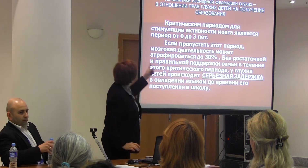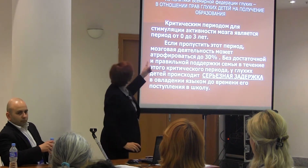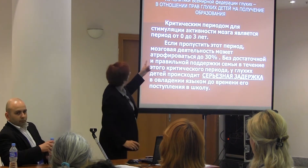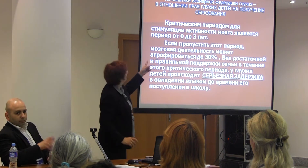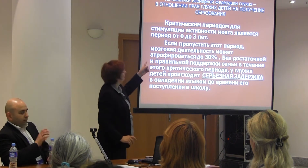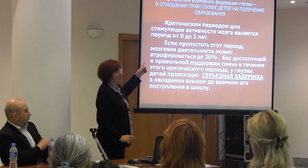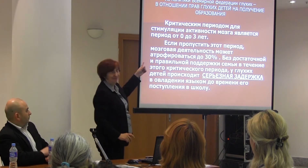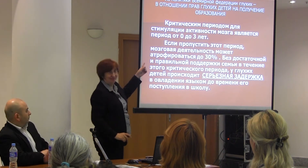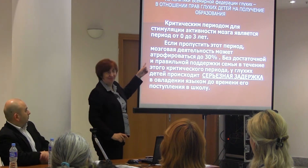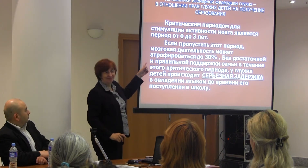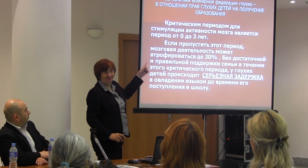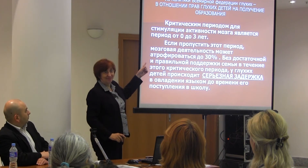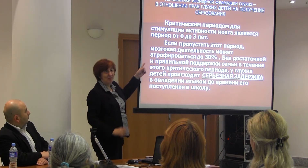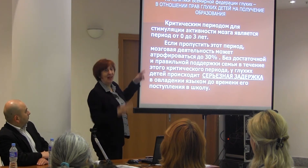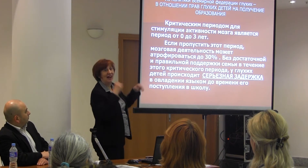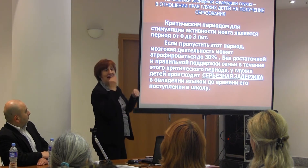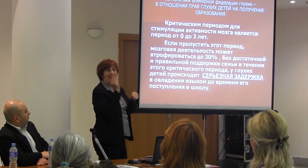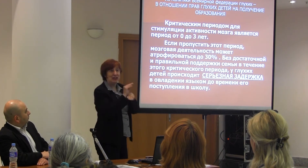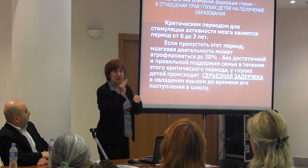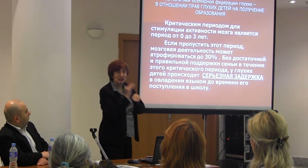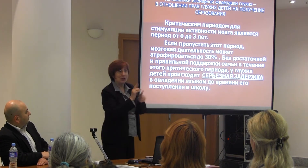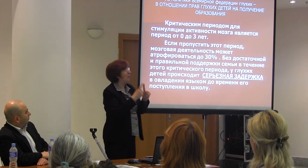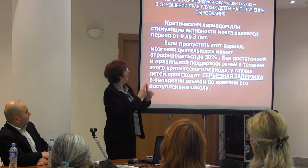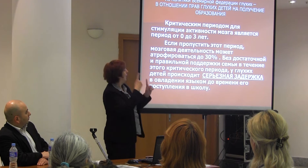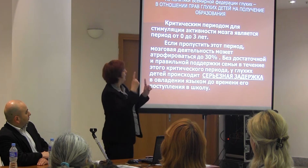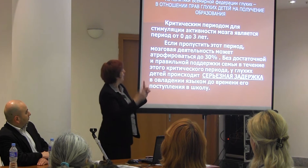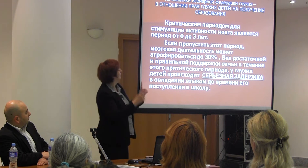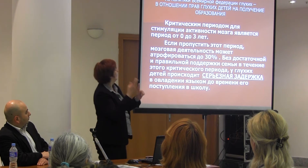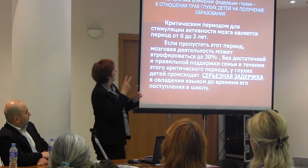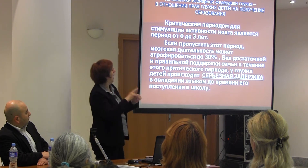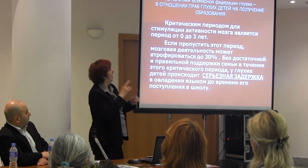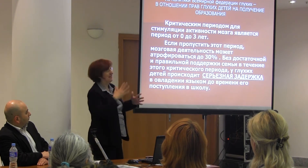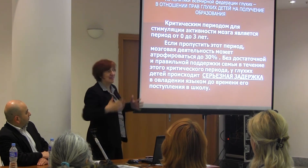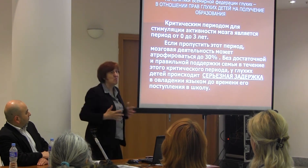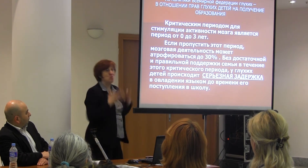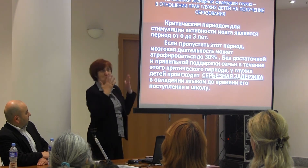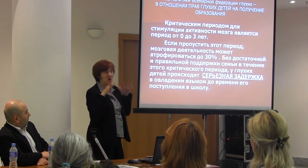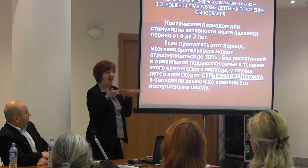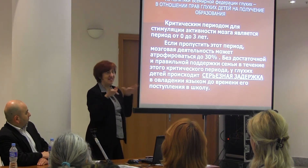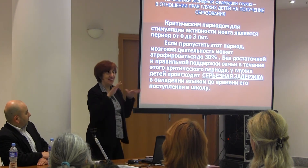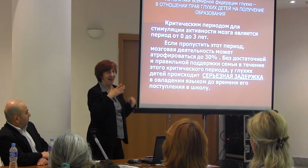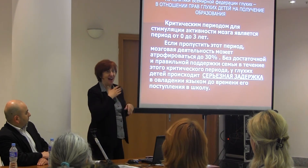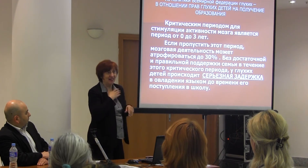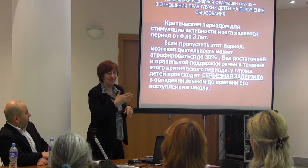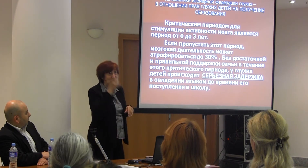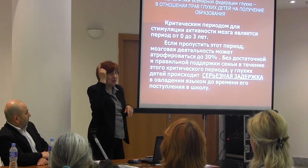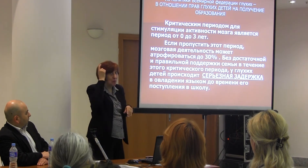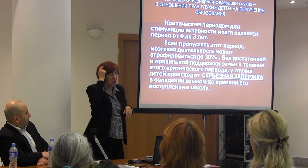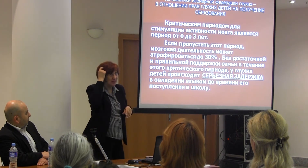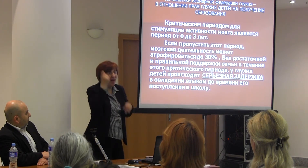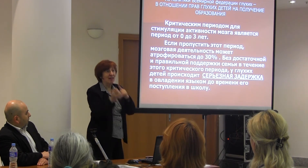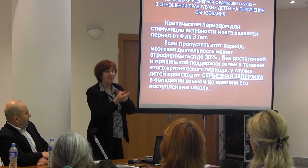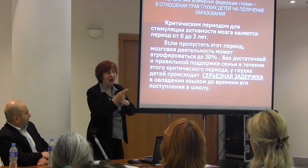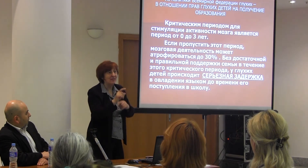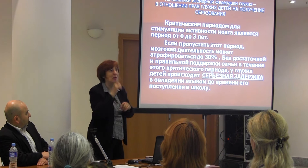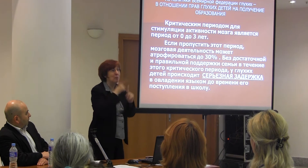было записано. Смотрите, что критическим периодом для стимуляции активности